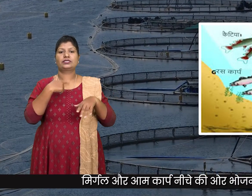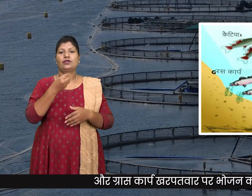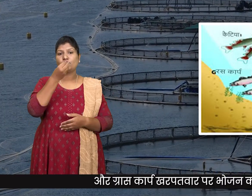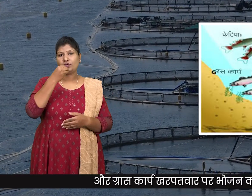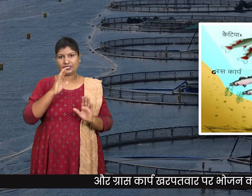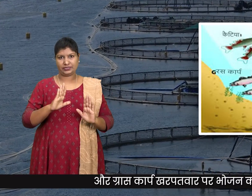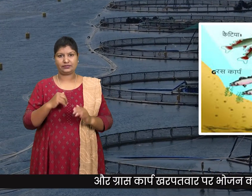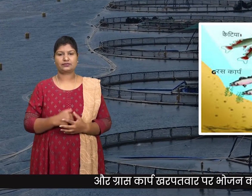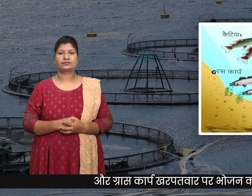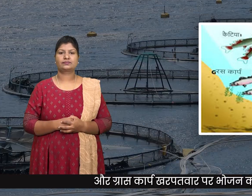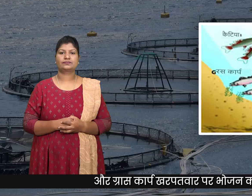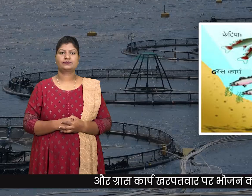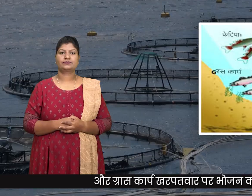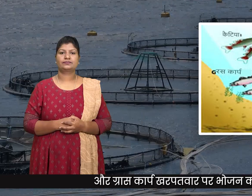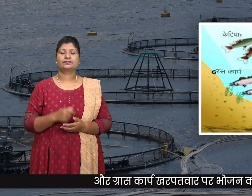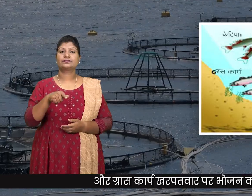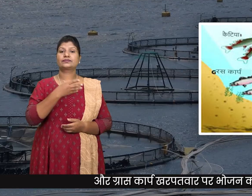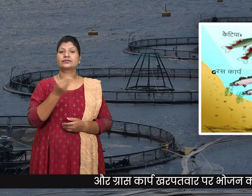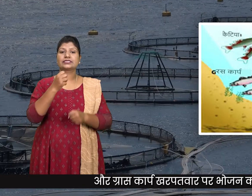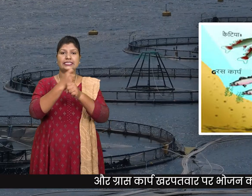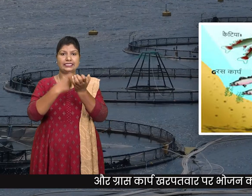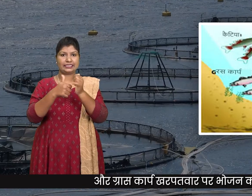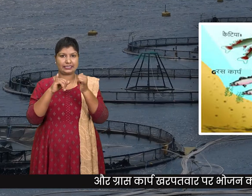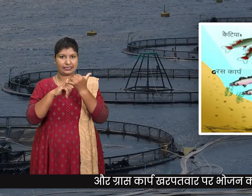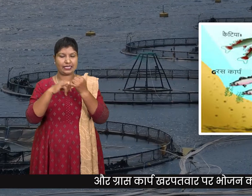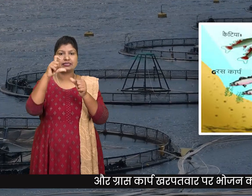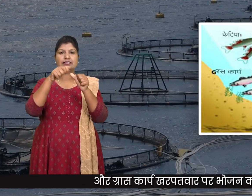और ग्रास कॉर्प खरपतवार पर भोजन करते हैं।